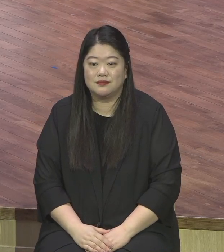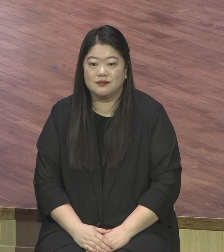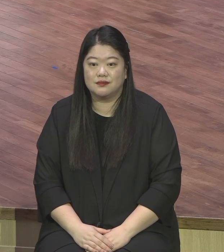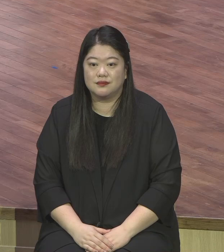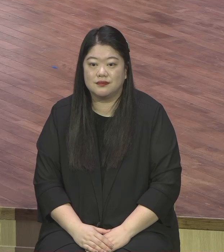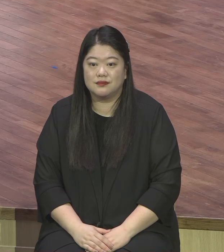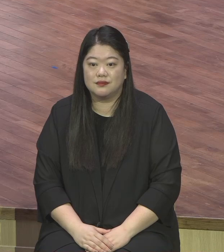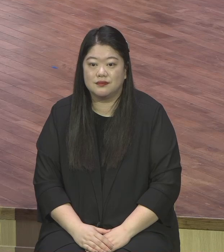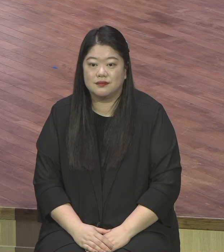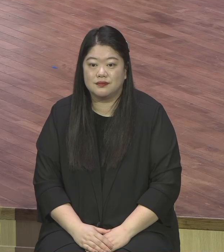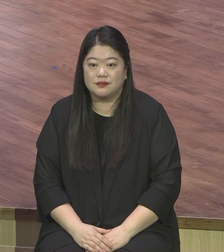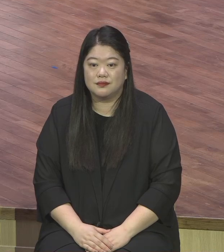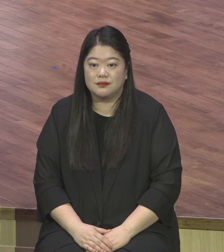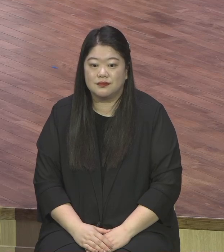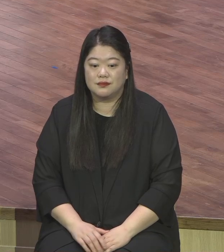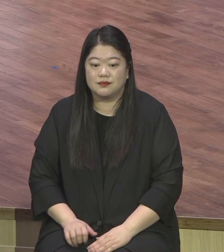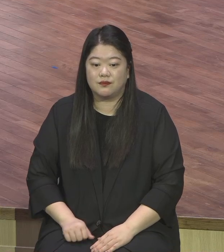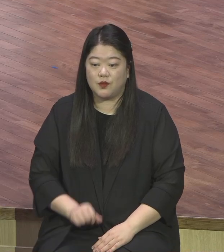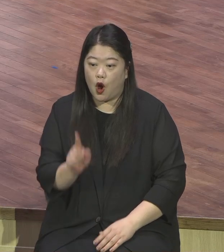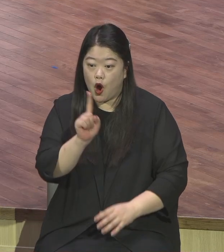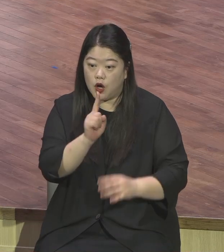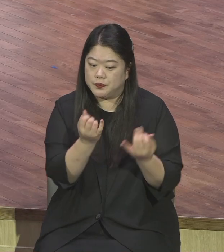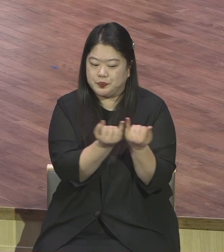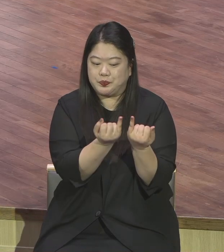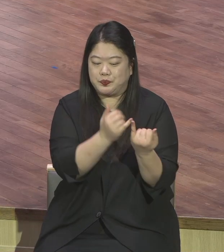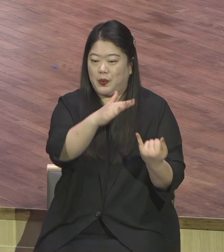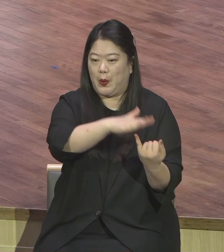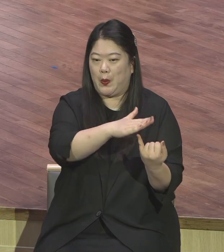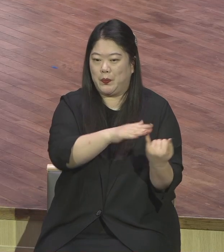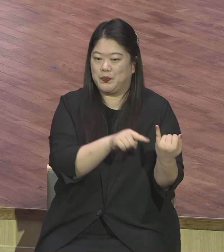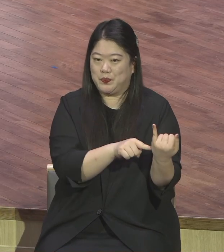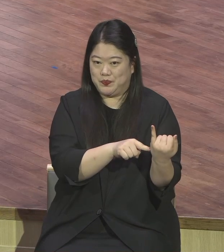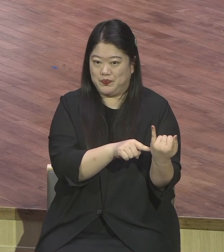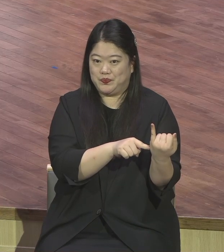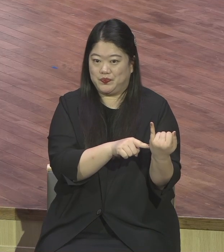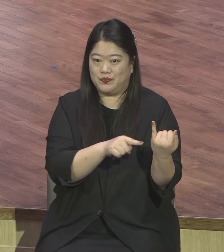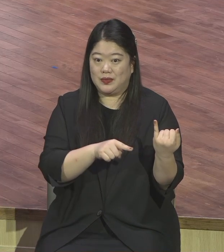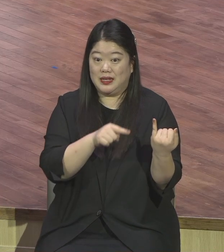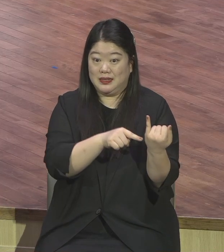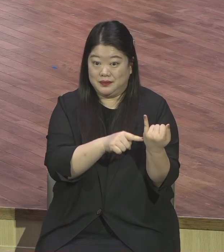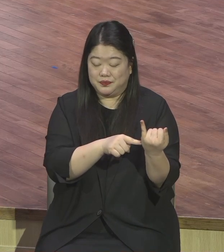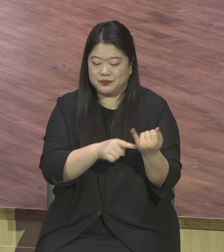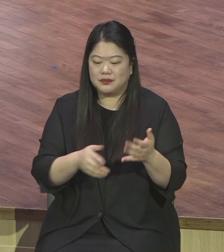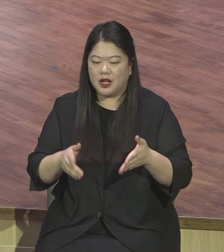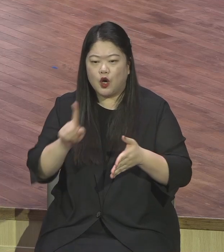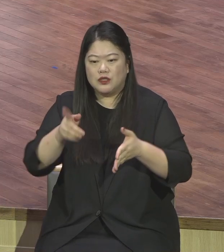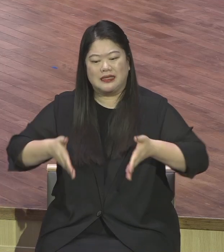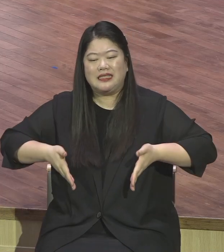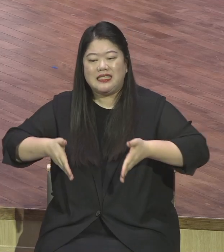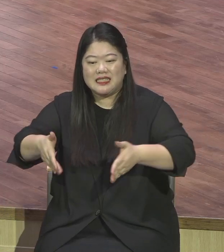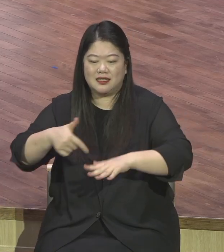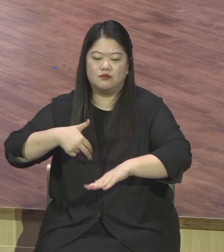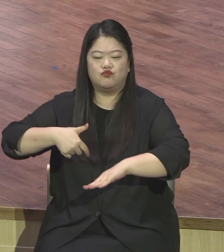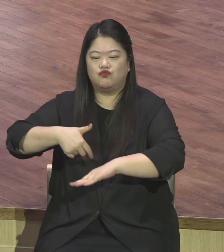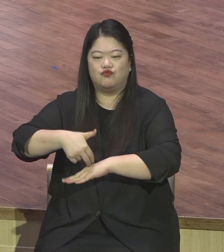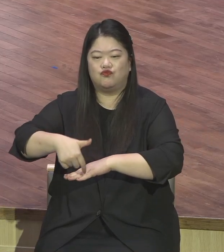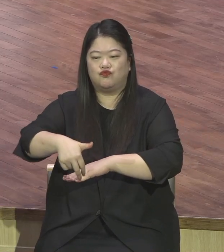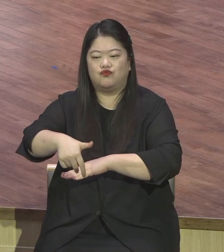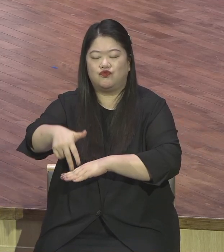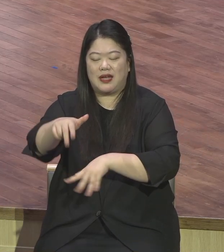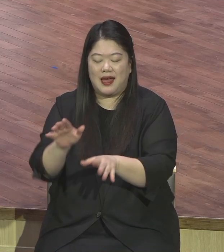이 길을 가는데 거미로 쳐나가지고 나비가 딱